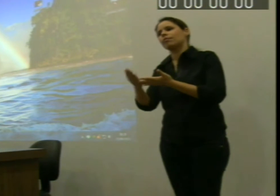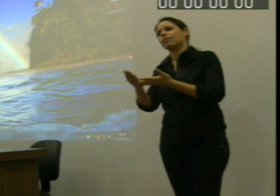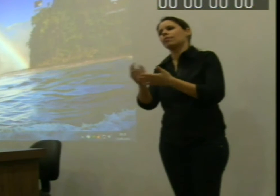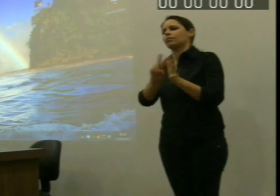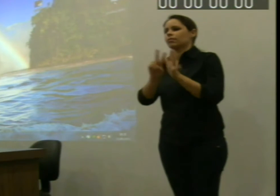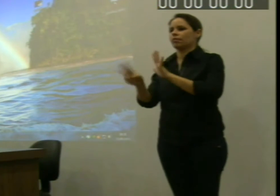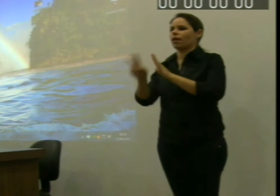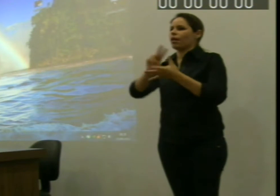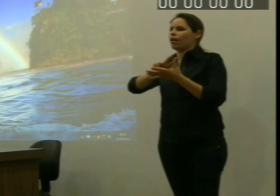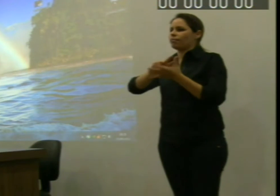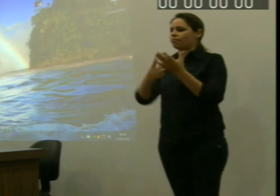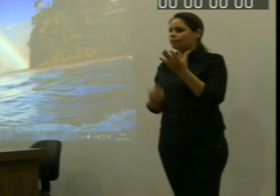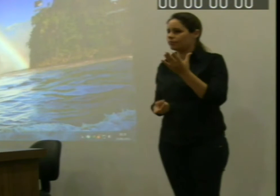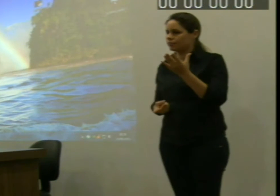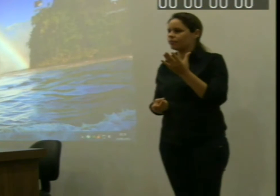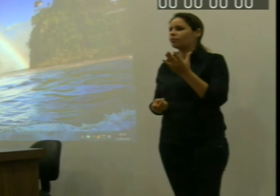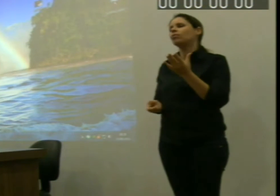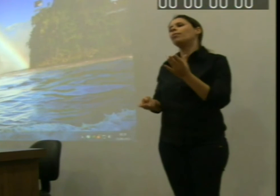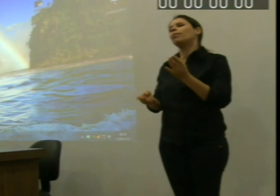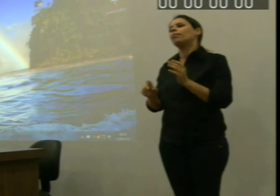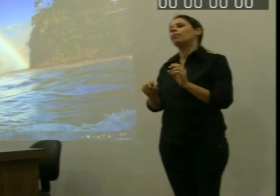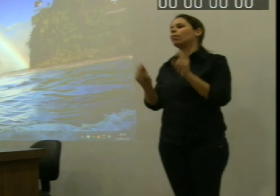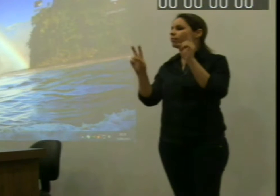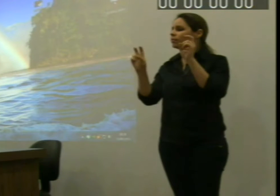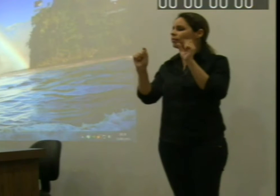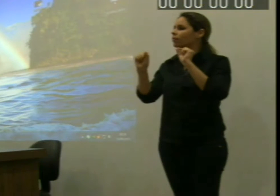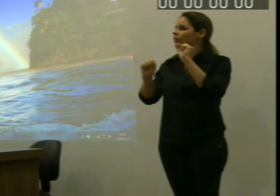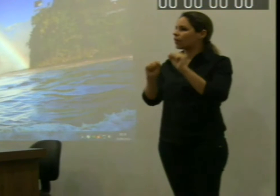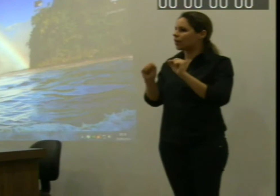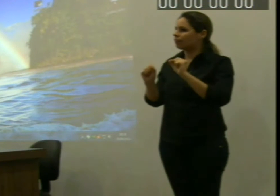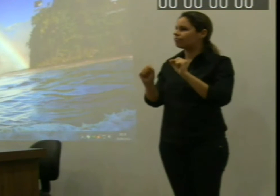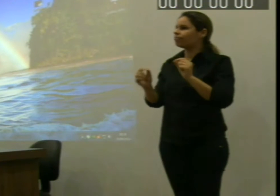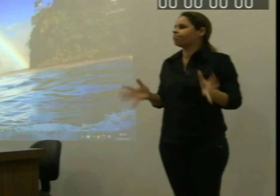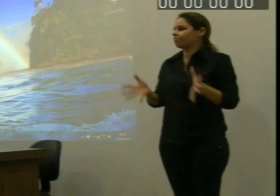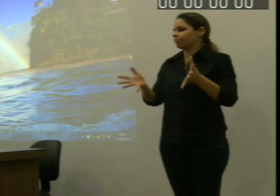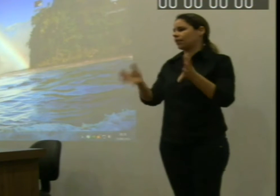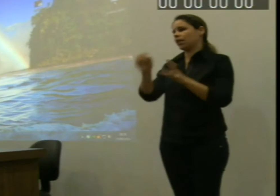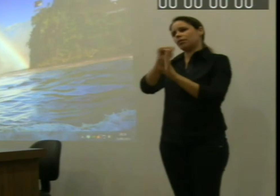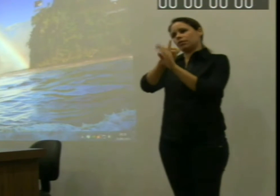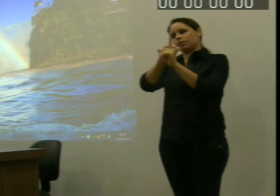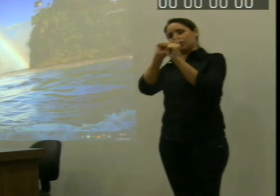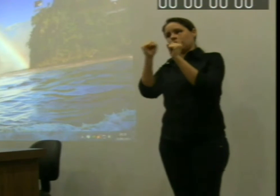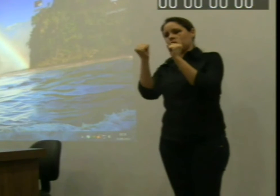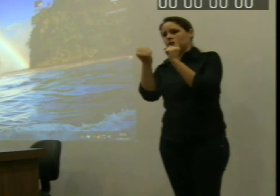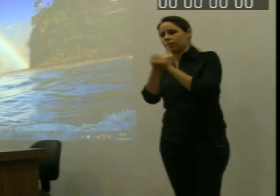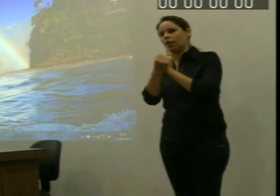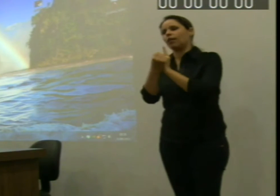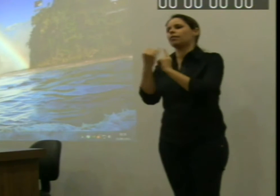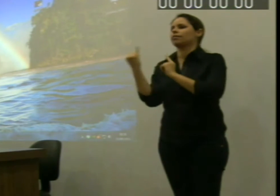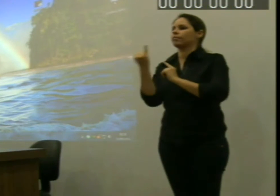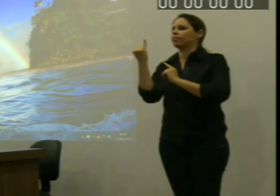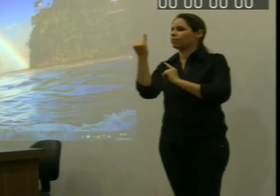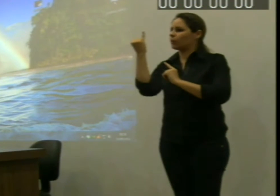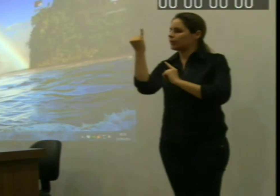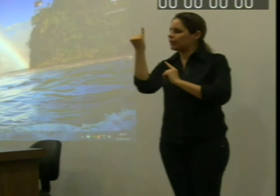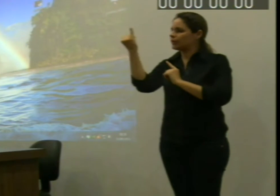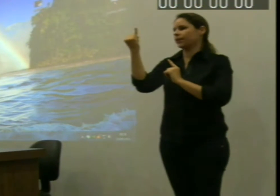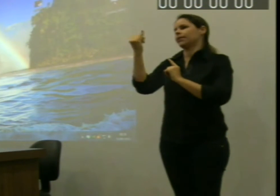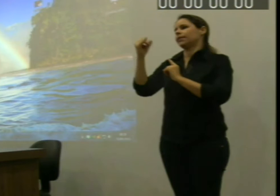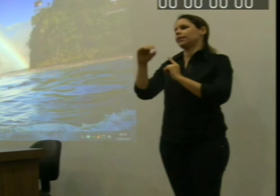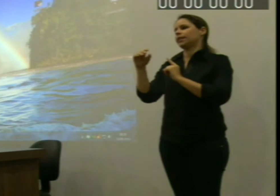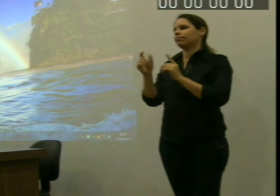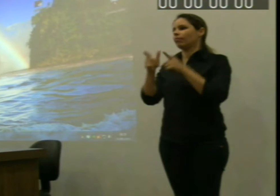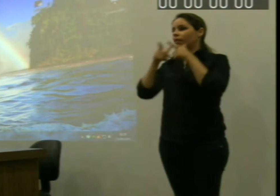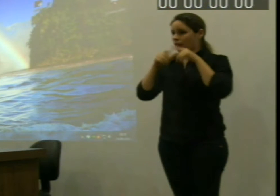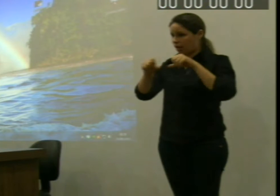propósito de sensibilizar a sociedade sobre a importância da Libo de sinais no Desenvolvimento Social e cultural da